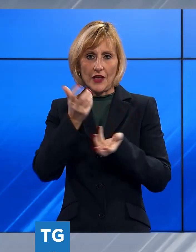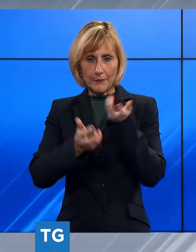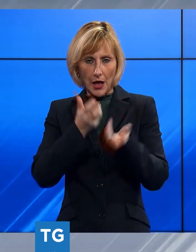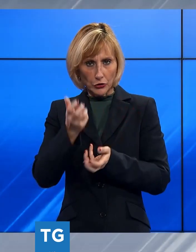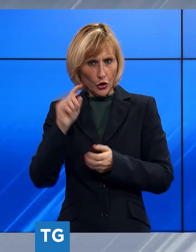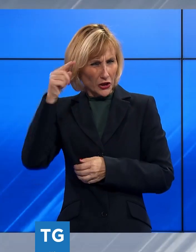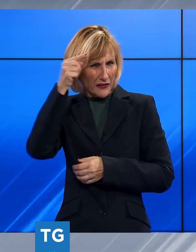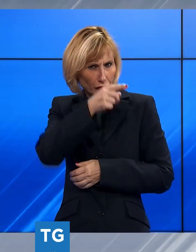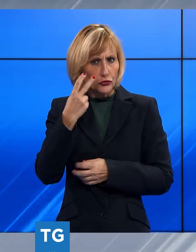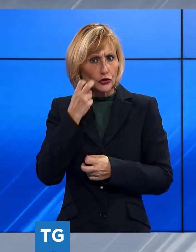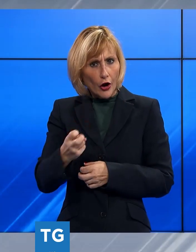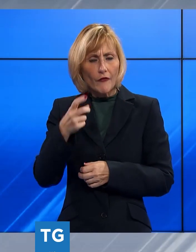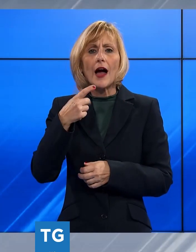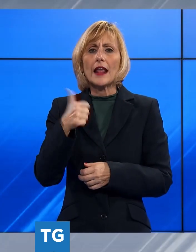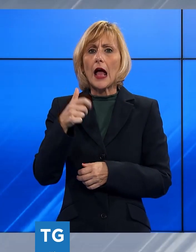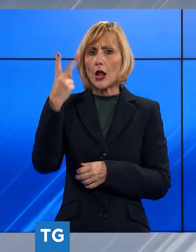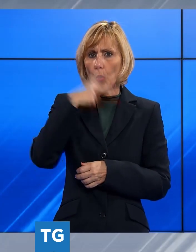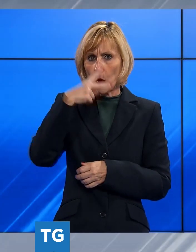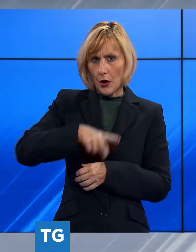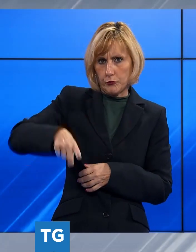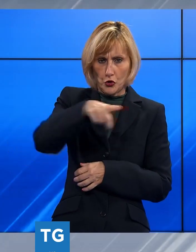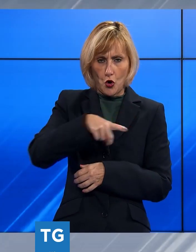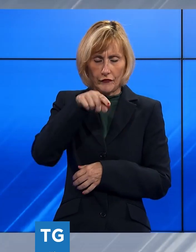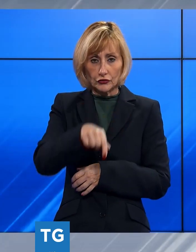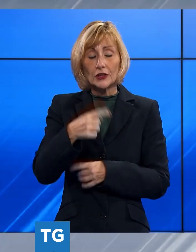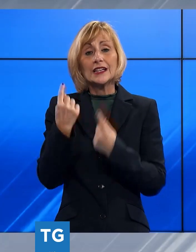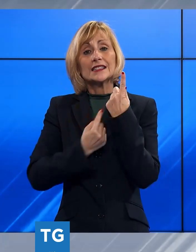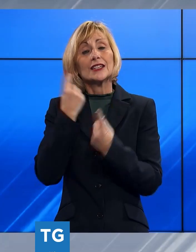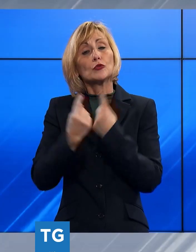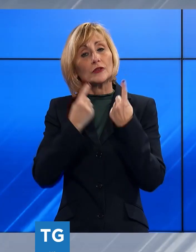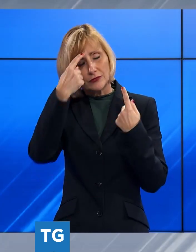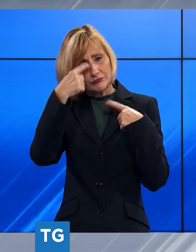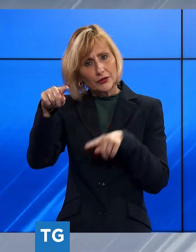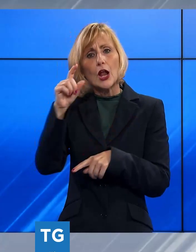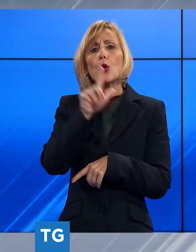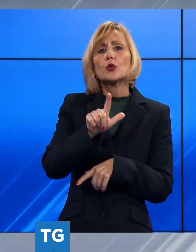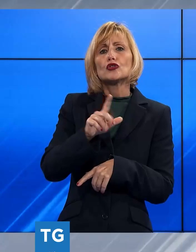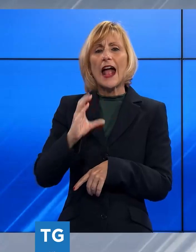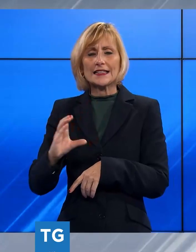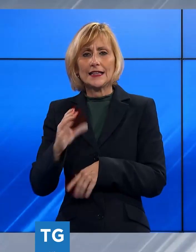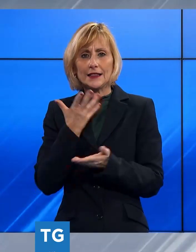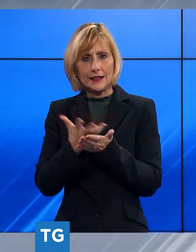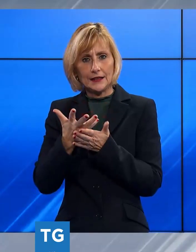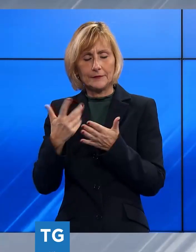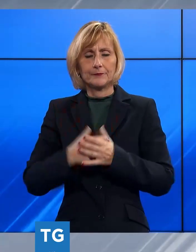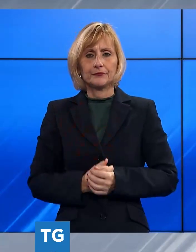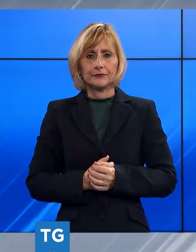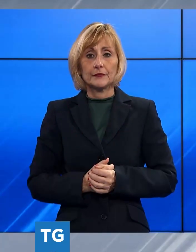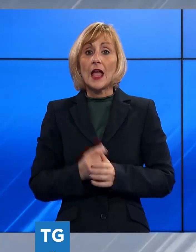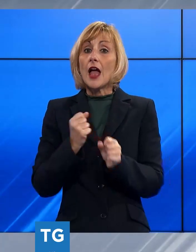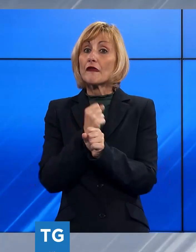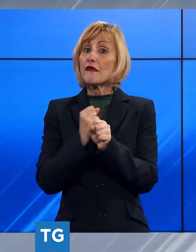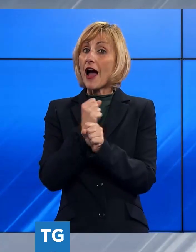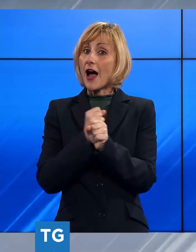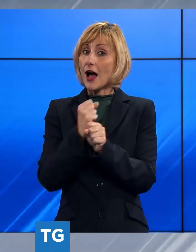da trovare anche nella nostra provincia il punto della situazione lo fa Luigi casentini sono quasi 3000 i farmaci di